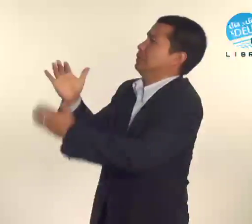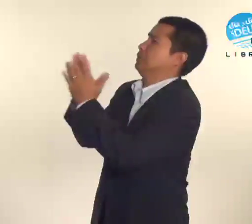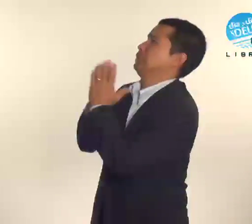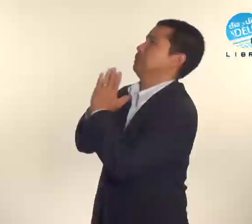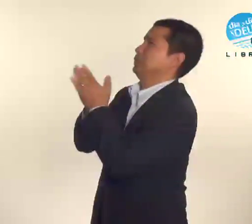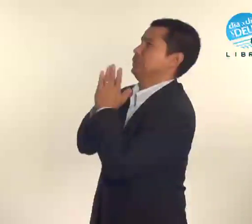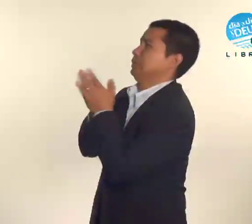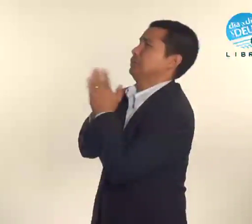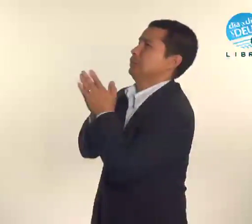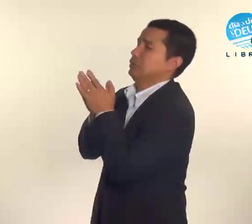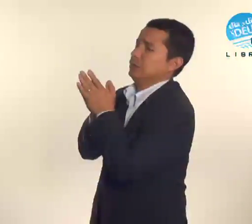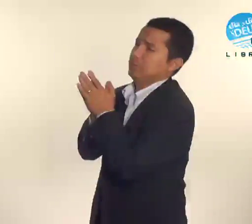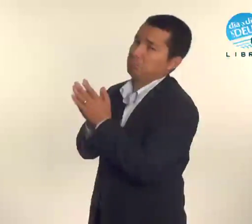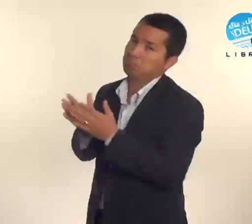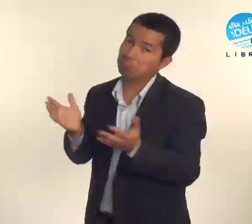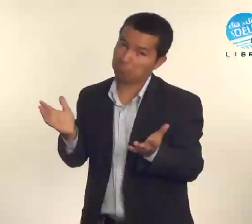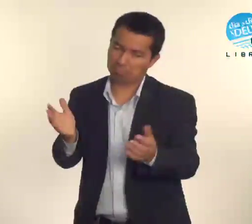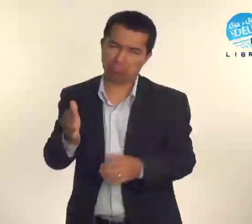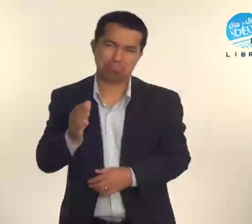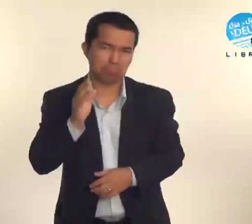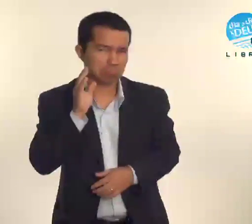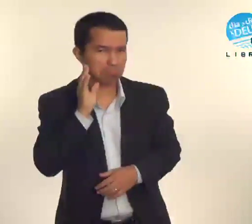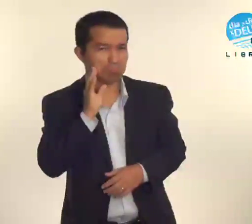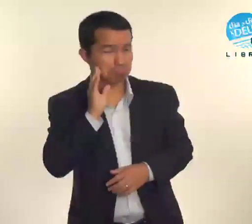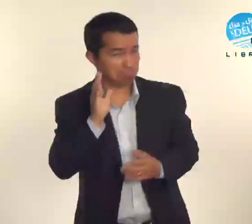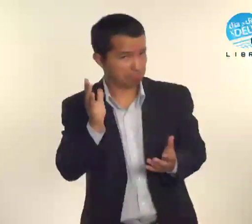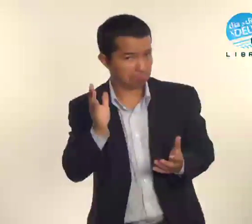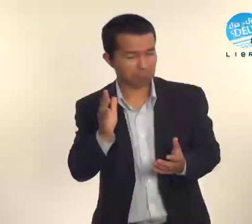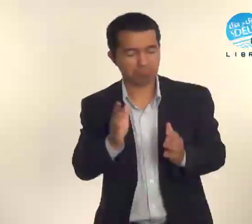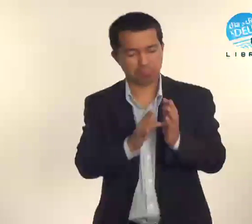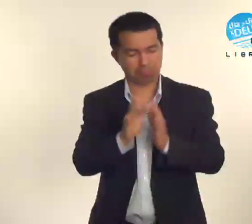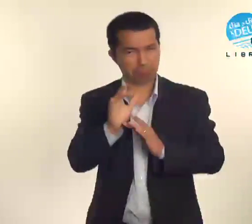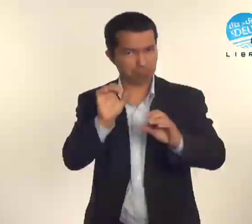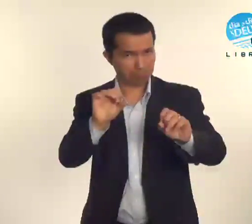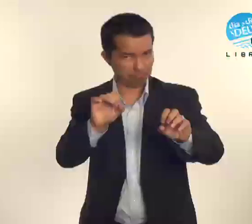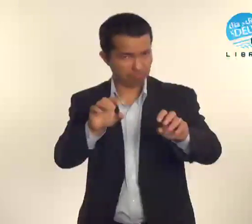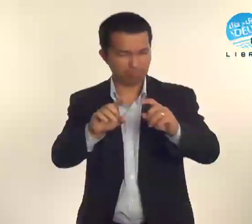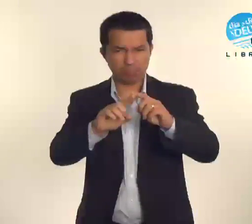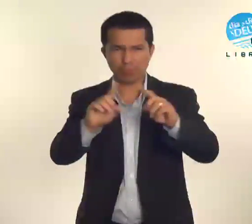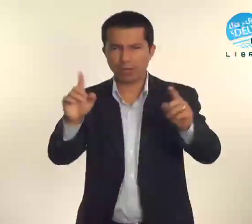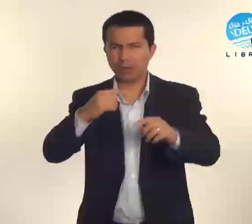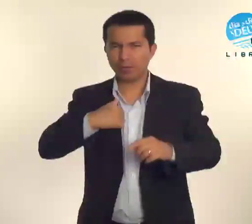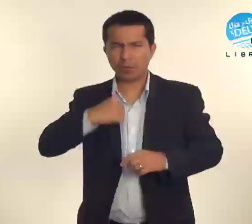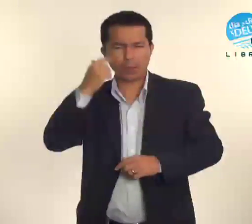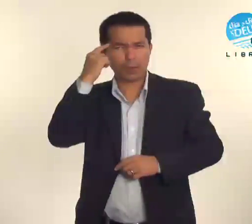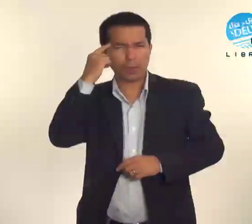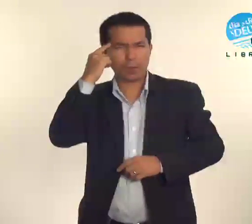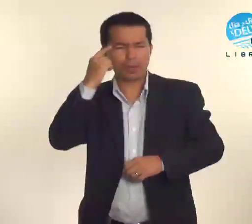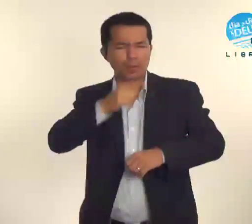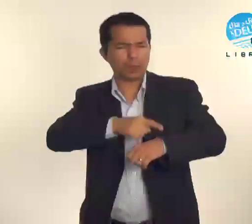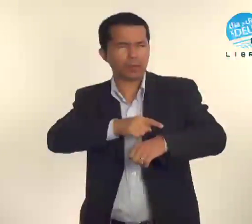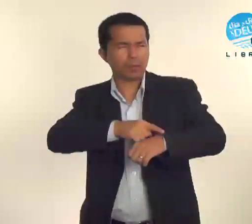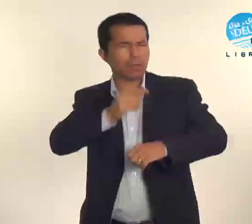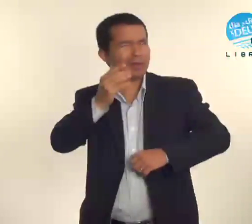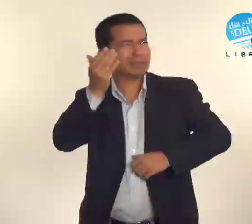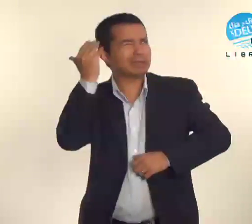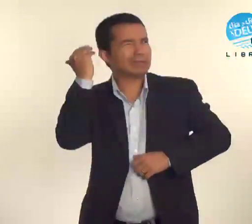pecadores. Bom, quando a gente olha para esse tema, a gente fica pensando por